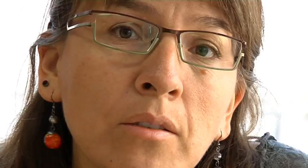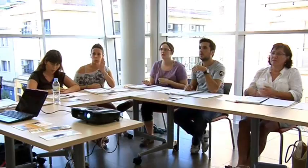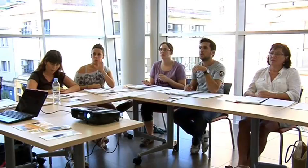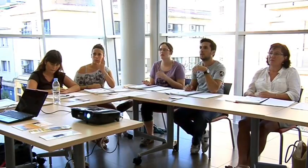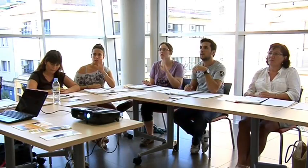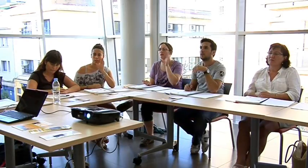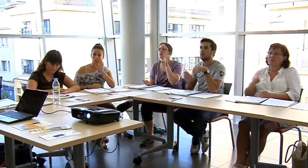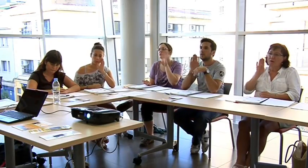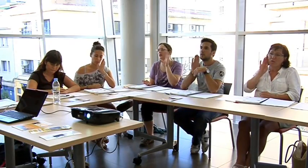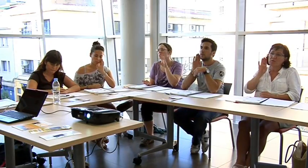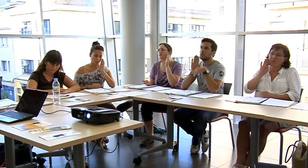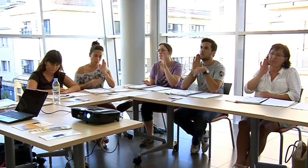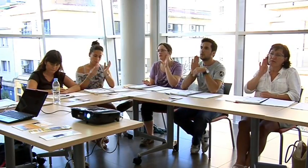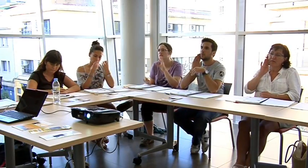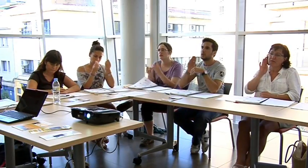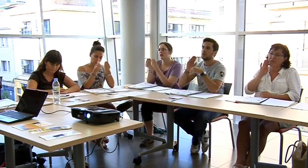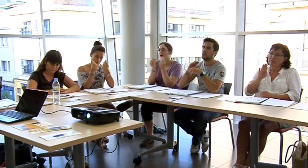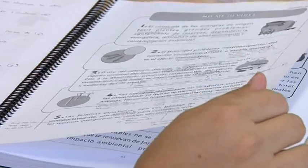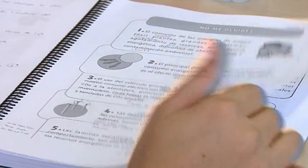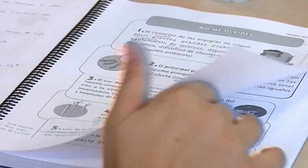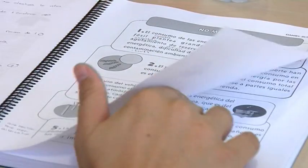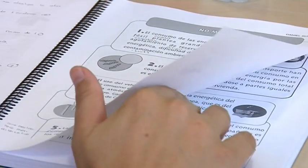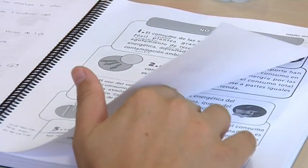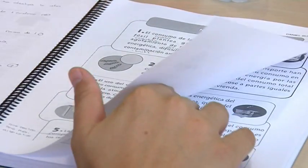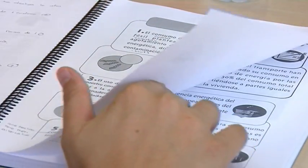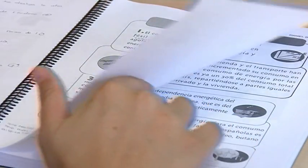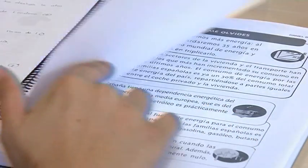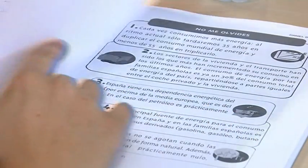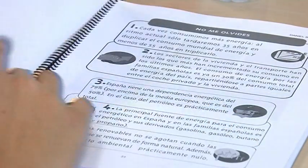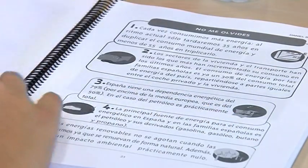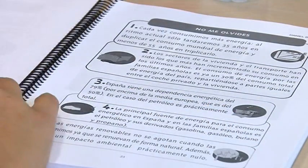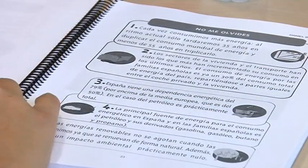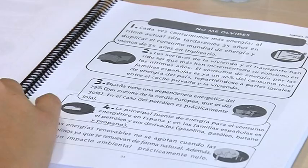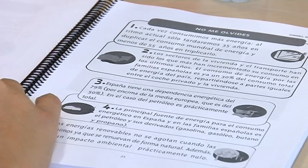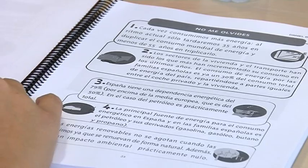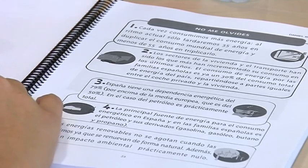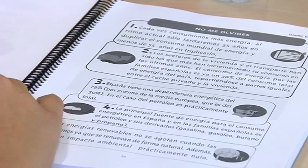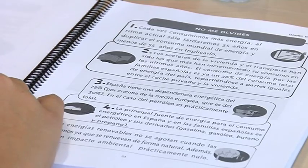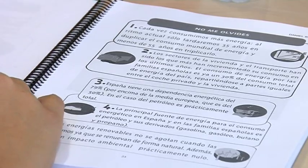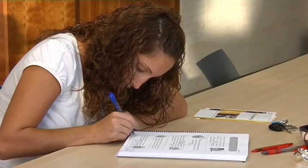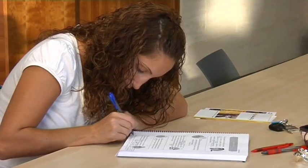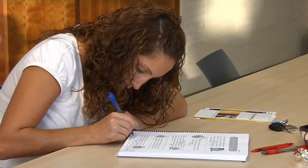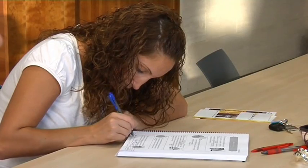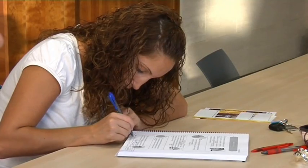espacio, ¿no?, al Centro de Personas Sordas para poder realizar estos cursos. Es que va a permitir que cada